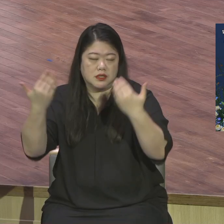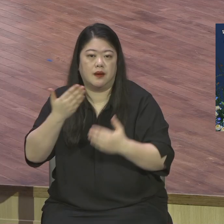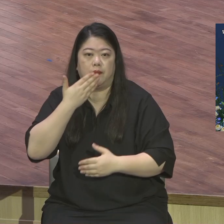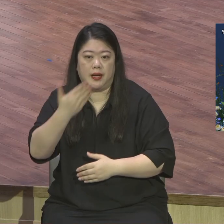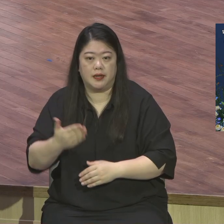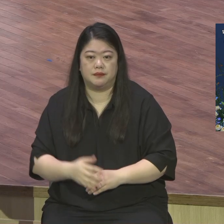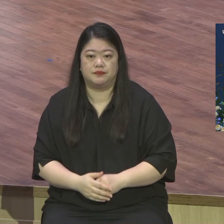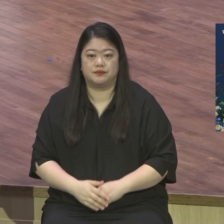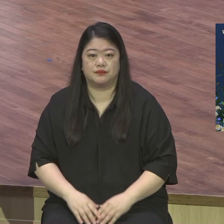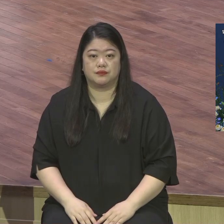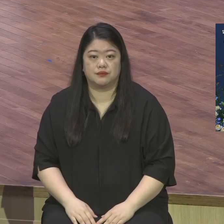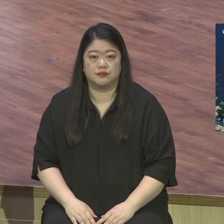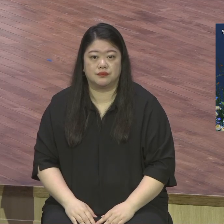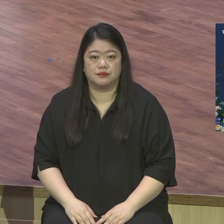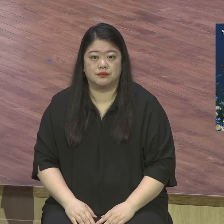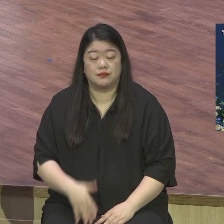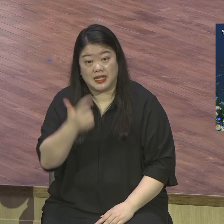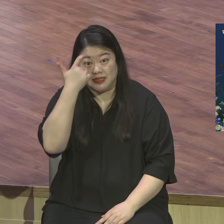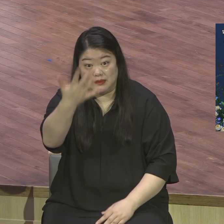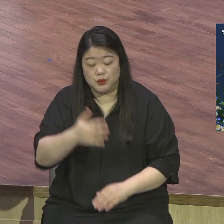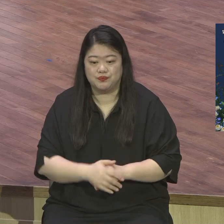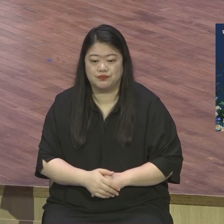장로 되면 훈련 안 받아도 됩니까?